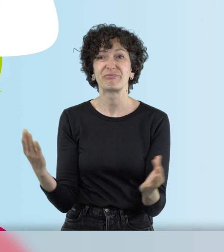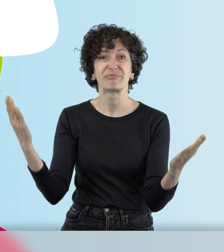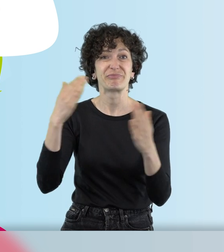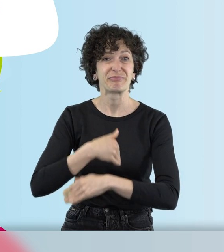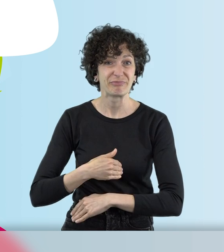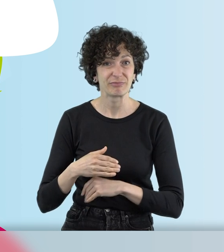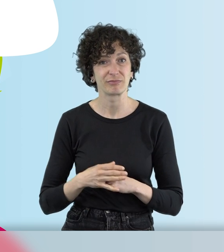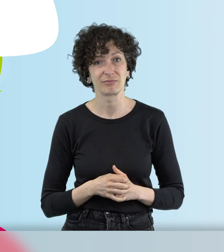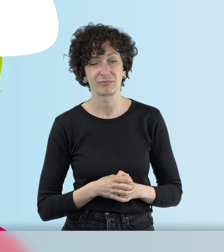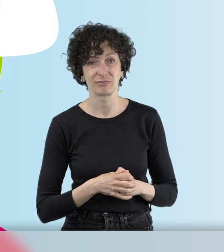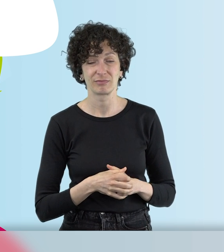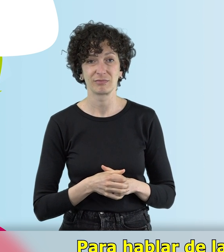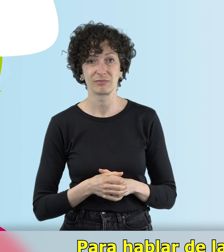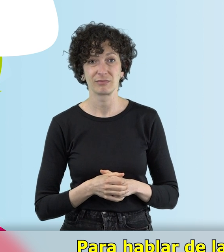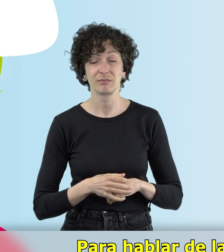sentido.